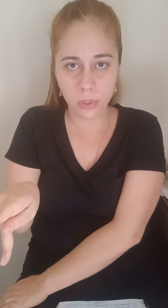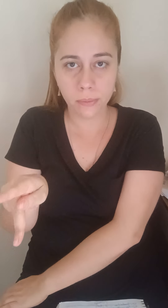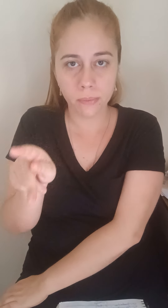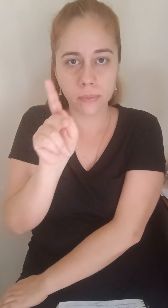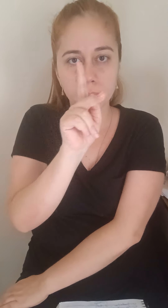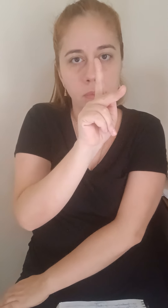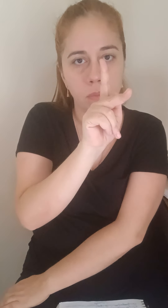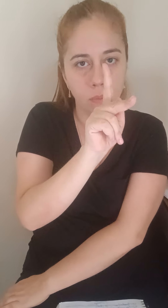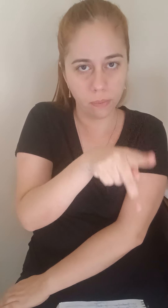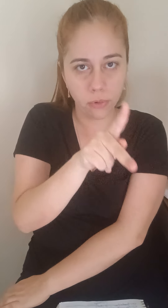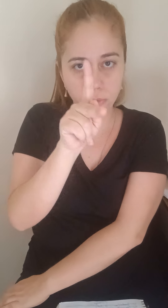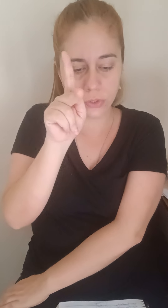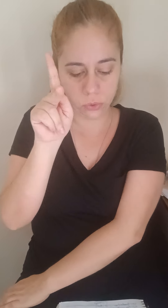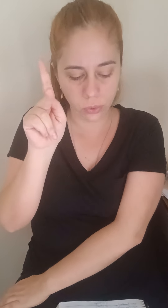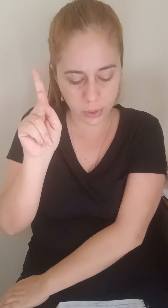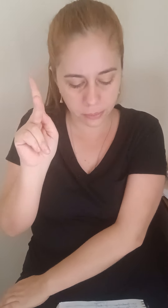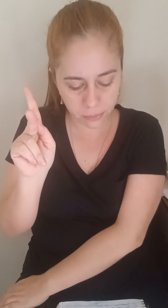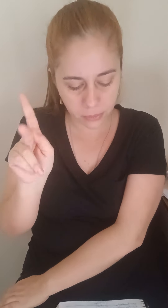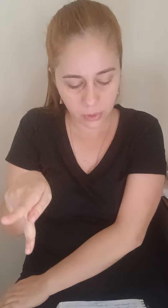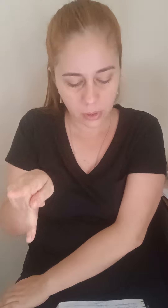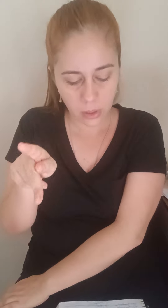Professor. Professor.